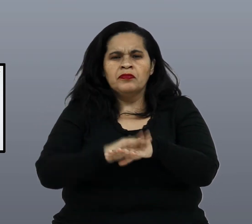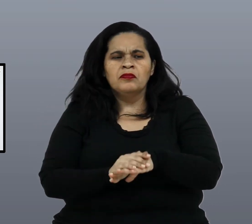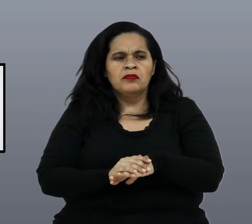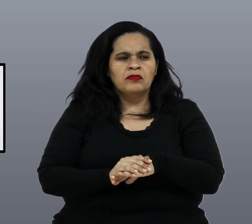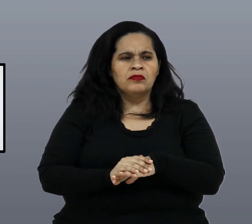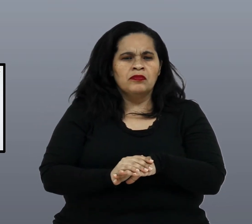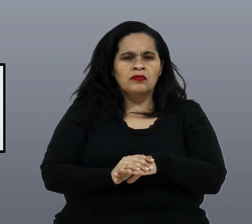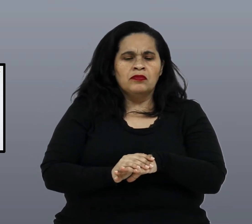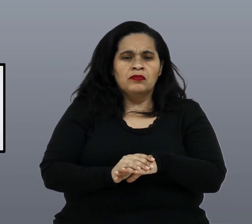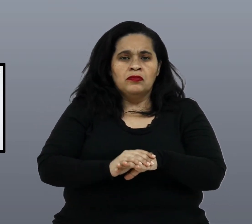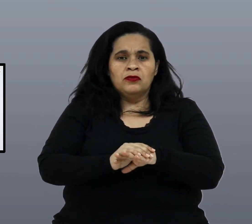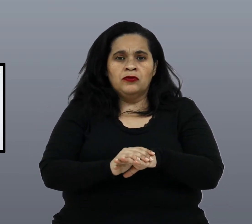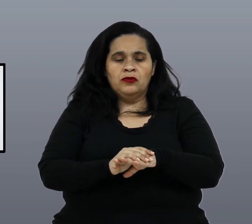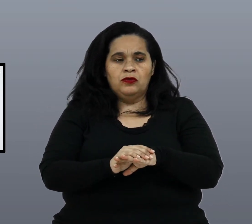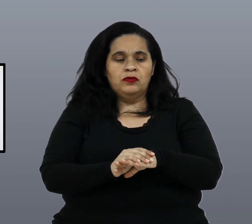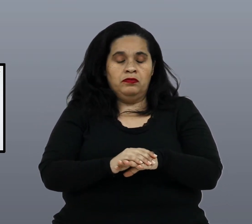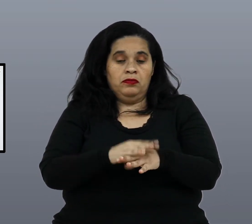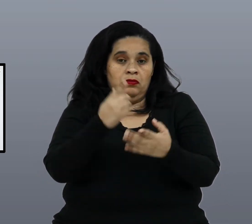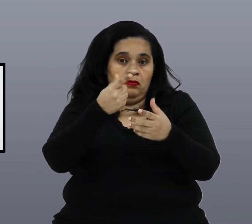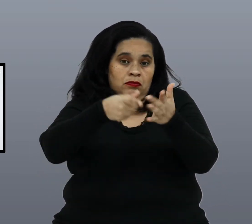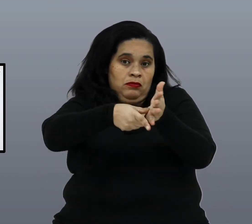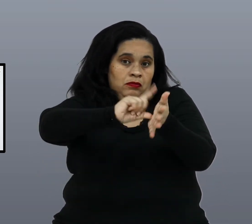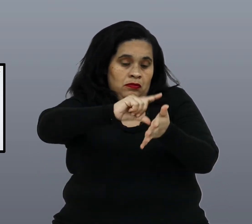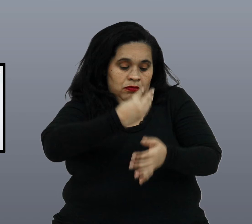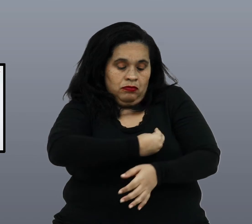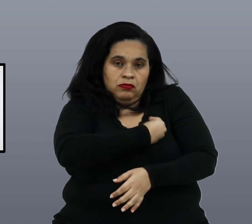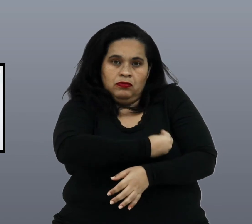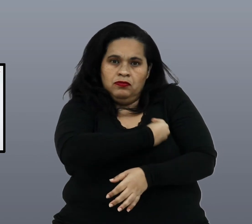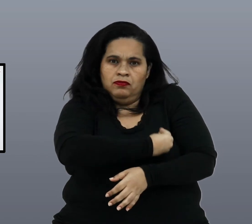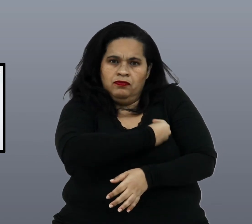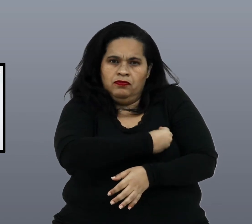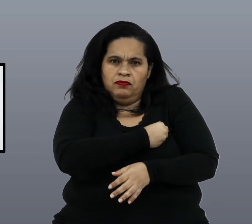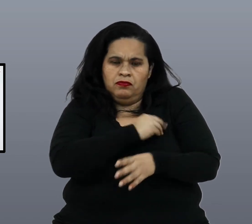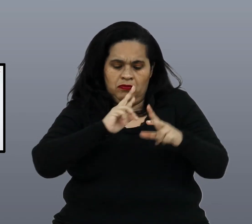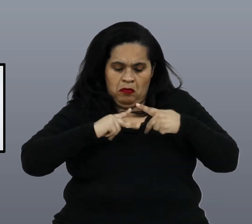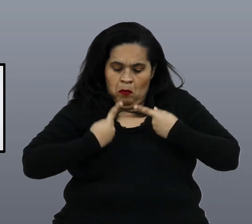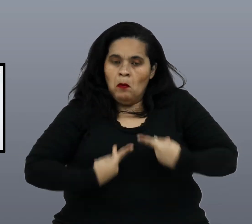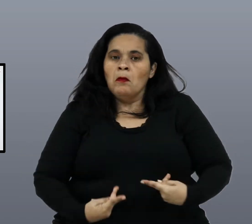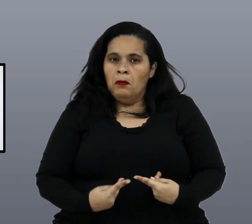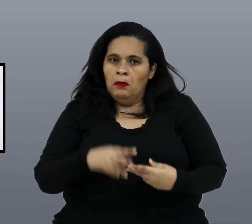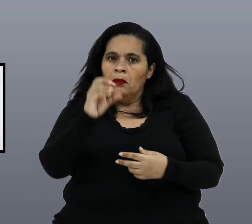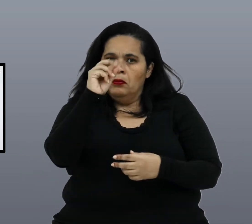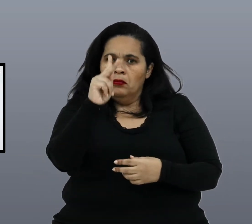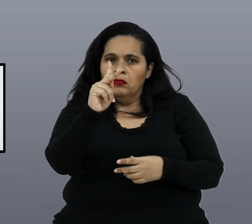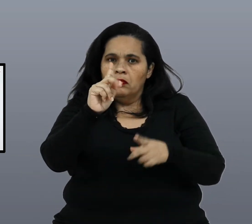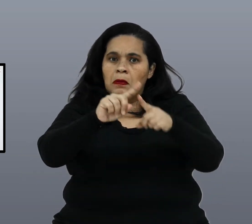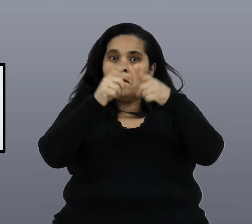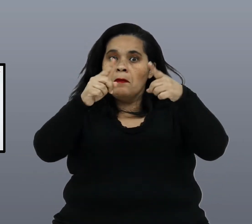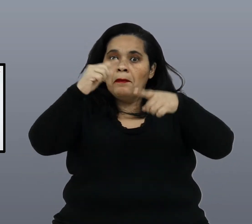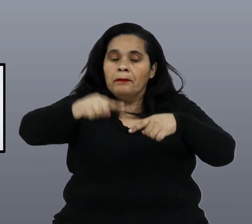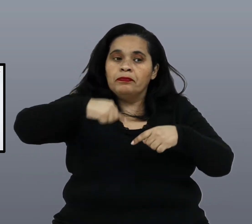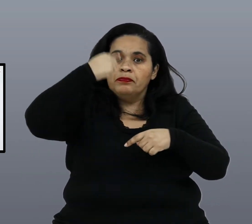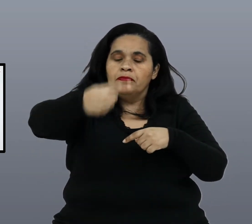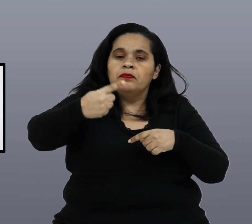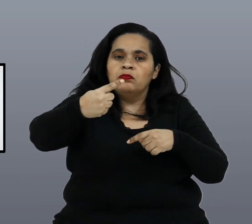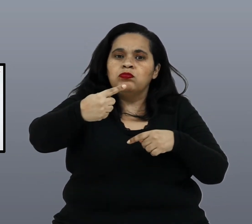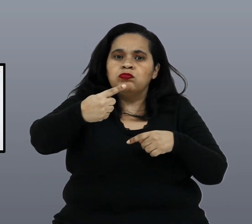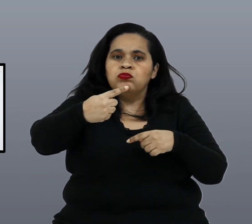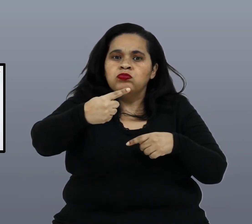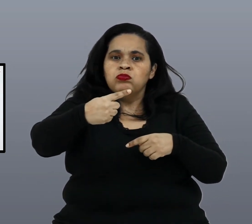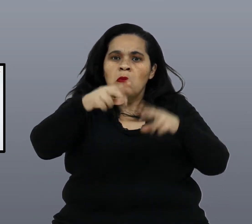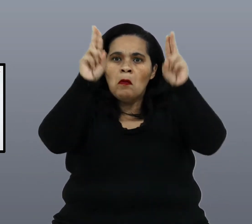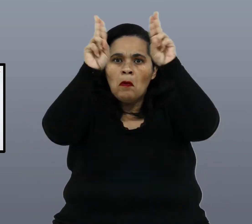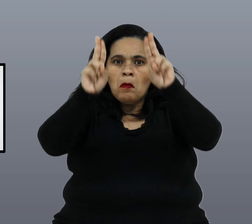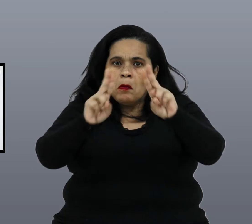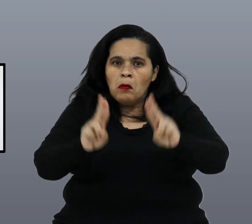viver com os animais por 7 anos. E o texto relata que foi dado a ele um coração,